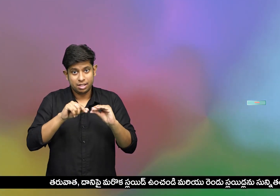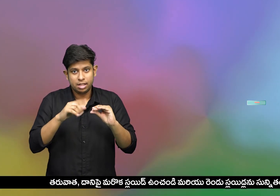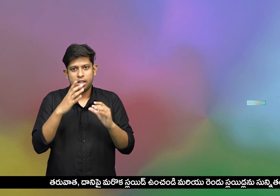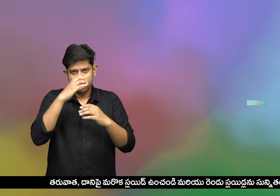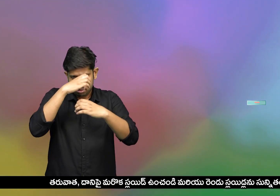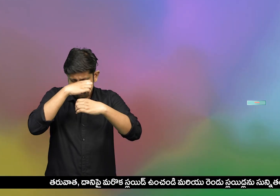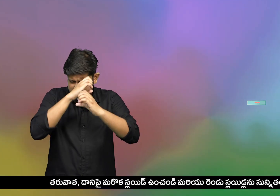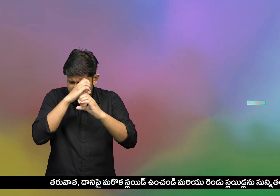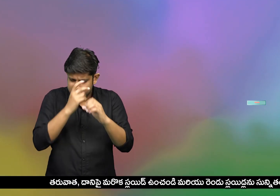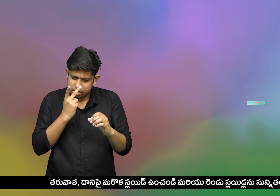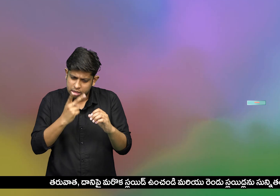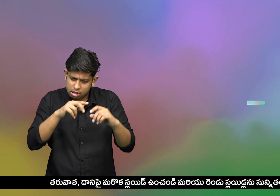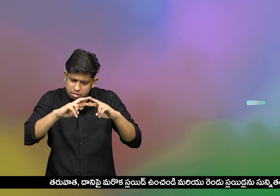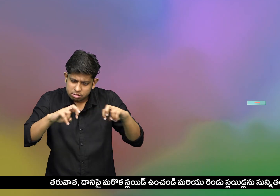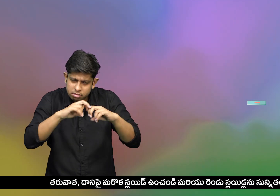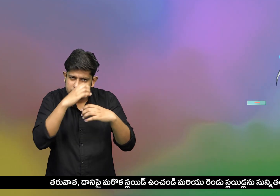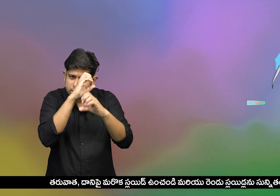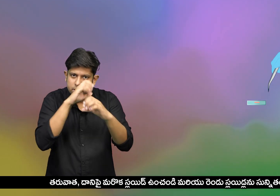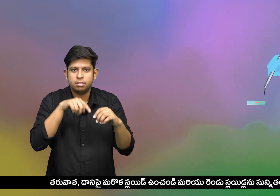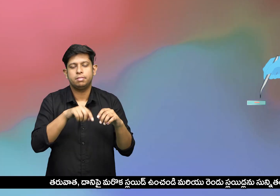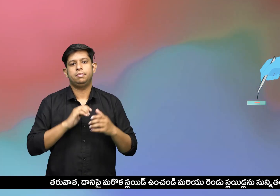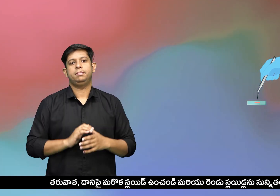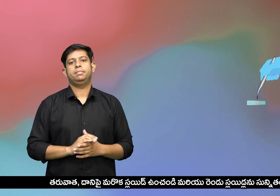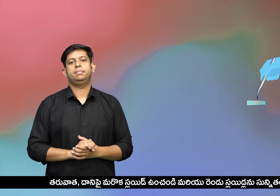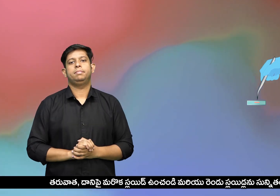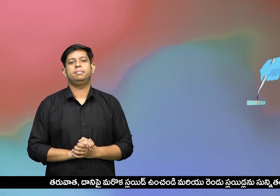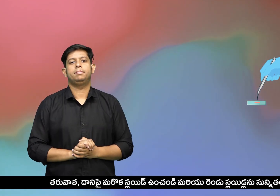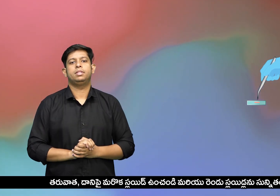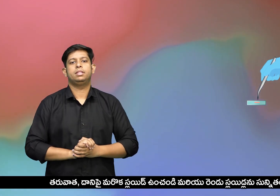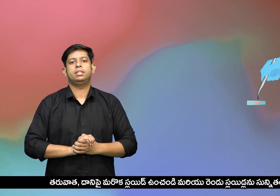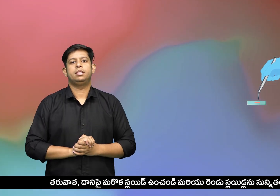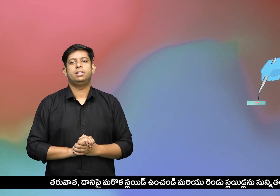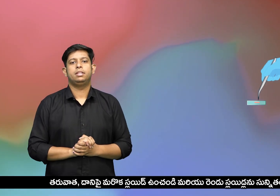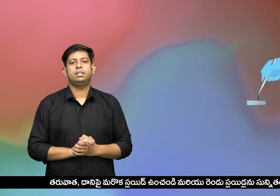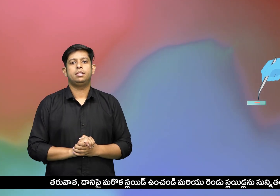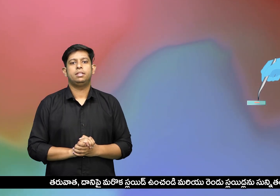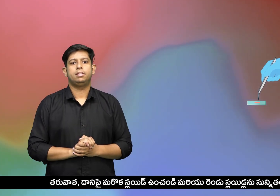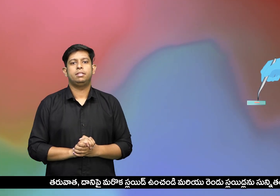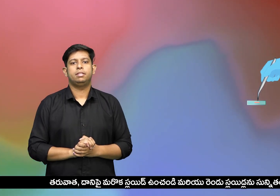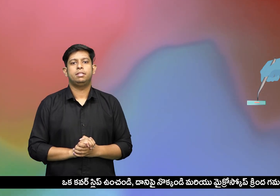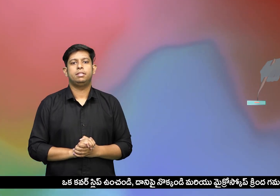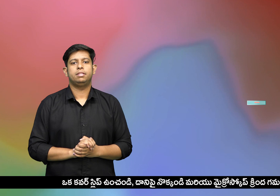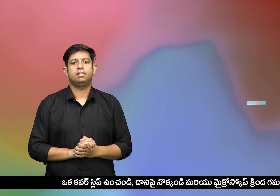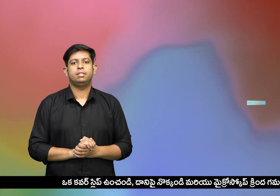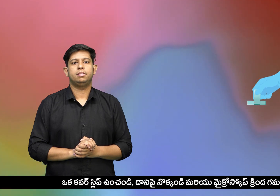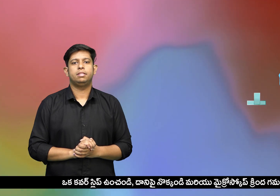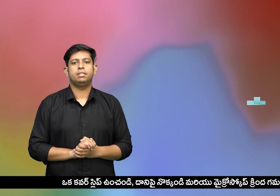దానిపై మరొక స్లైడ్ ఉంచండి మరియు 2 స్లైడ్లను సున్నితంగా నొక్కండి. ఒక కవర్ స్లిప్